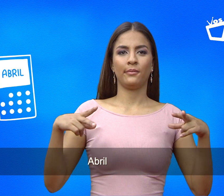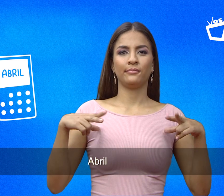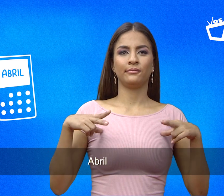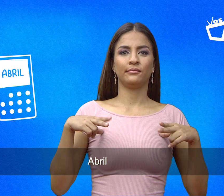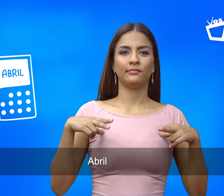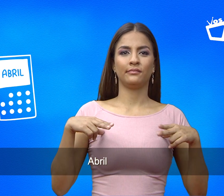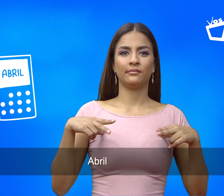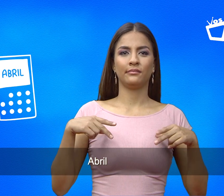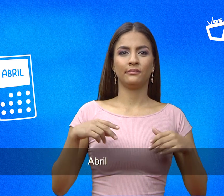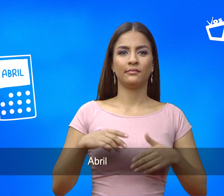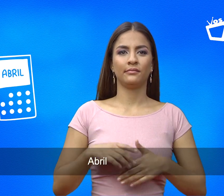abril